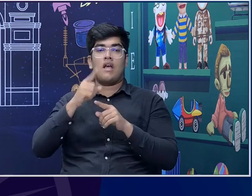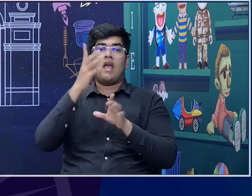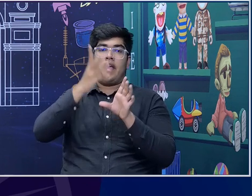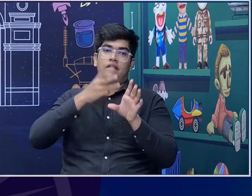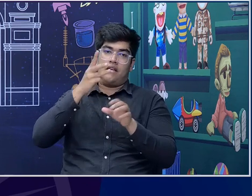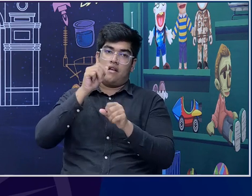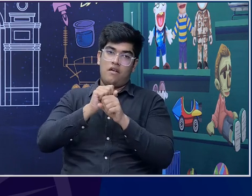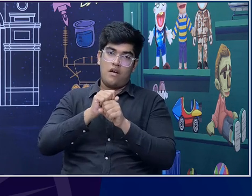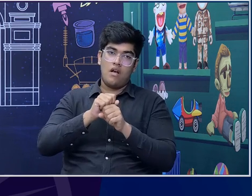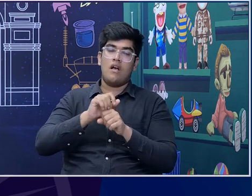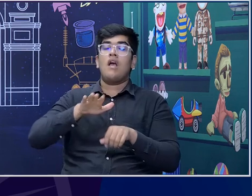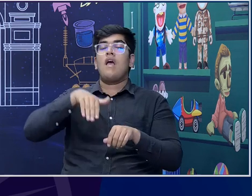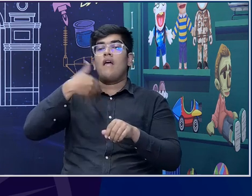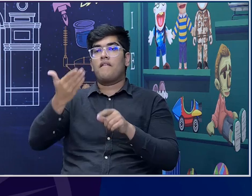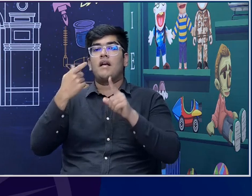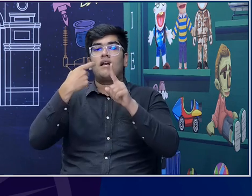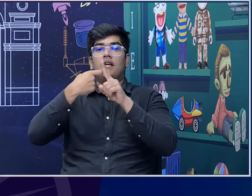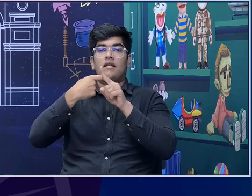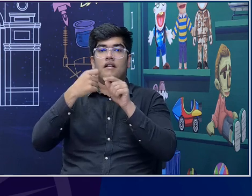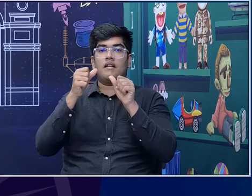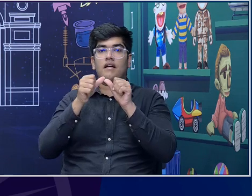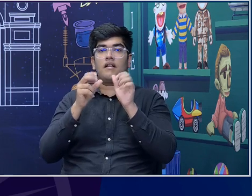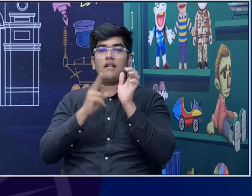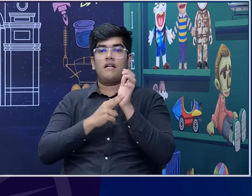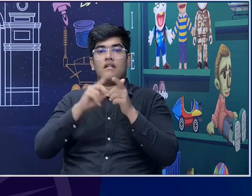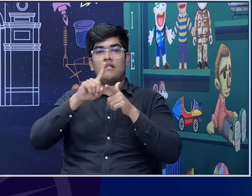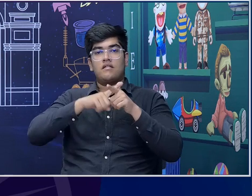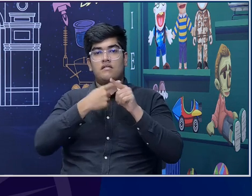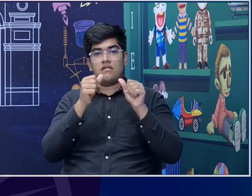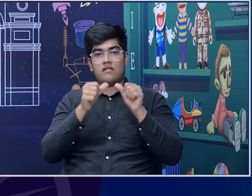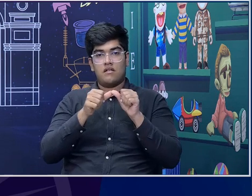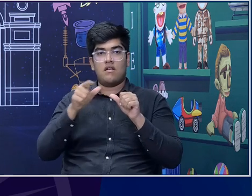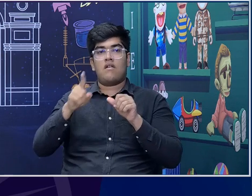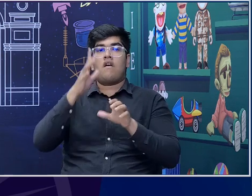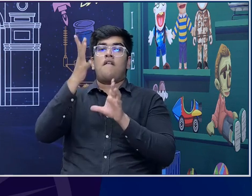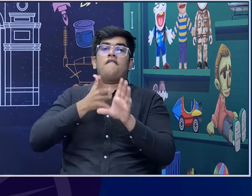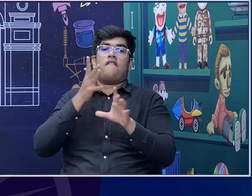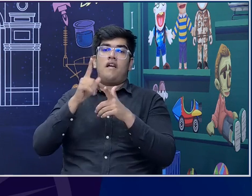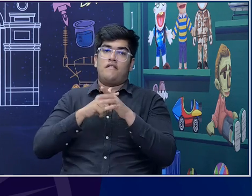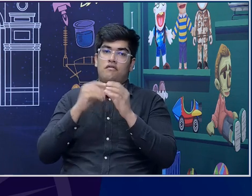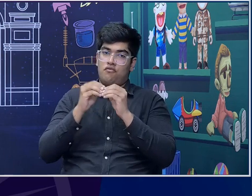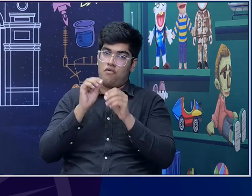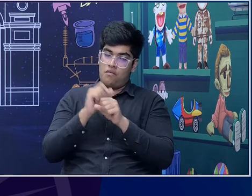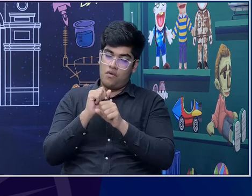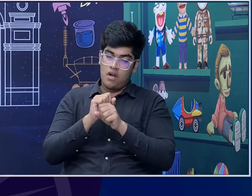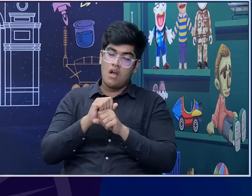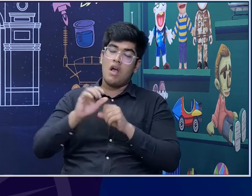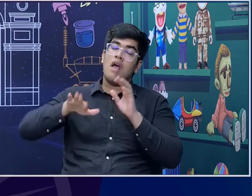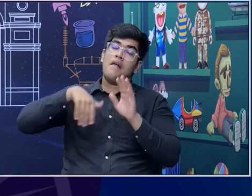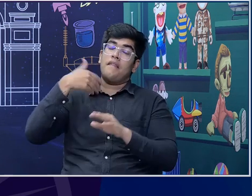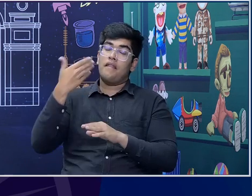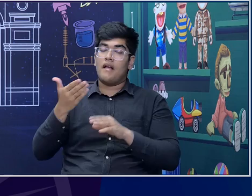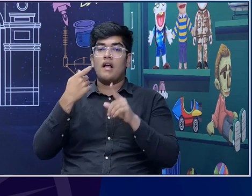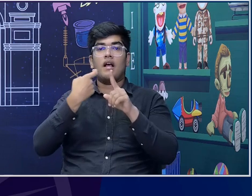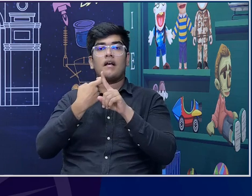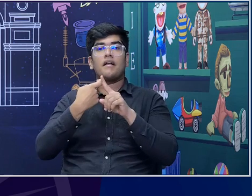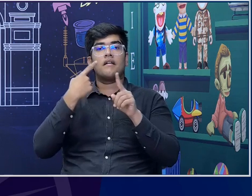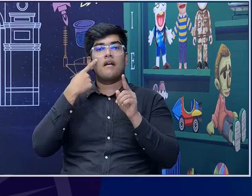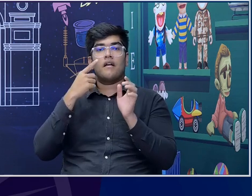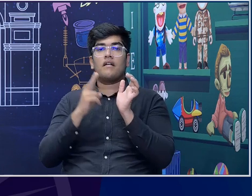ब करा लेकिन